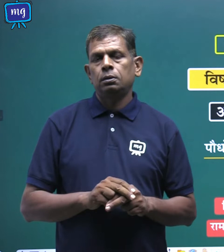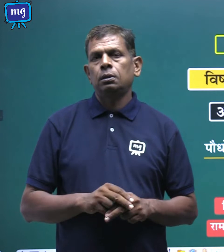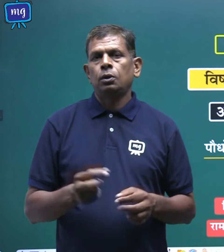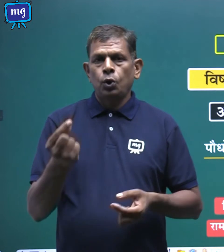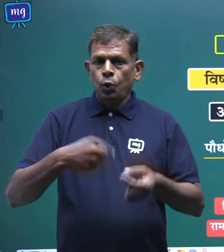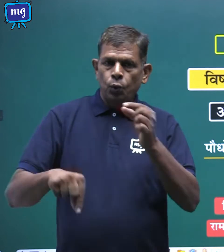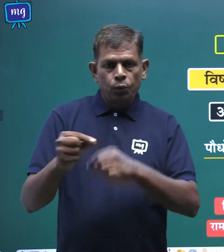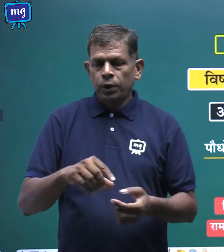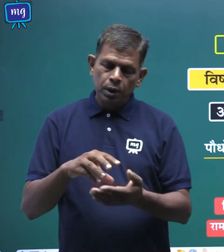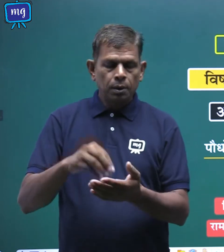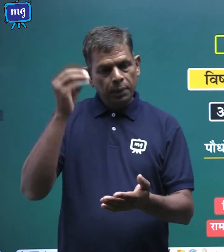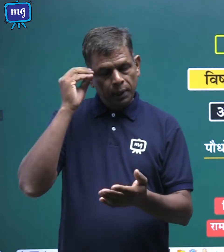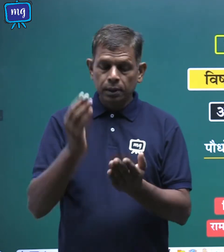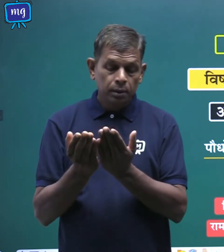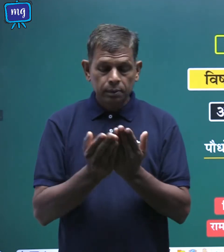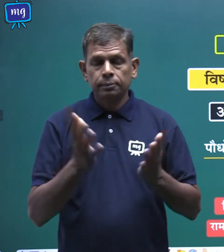विज्ञान पढ़ेंगे,